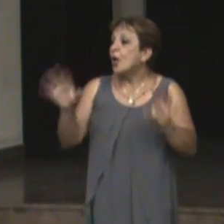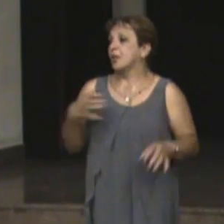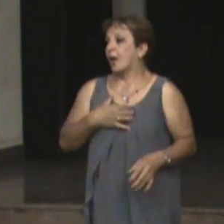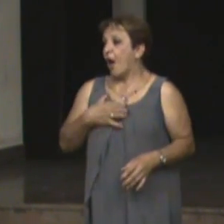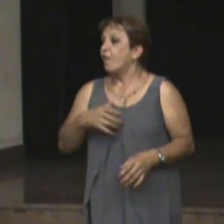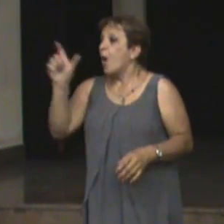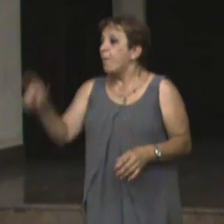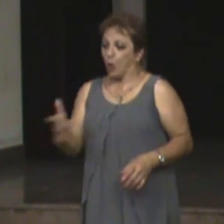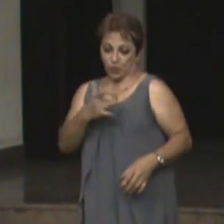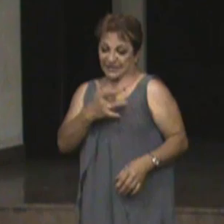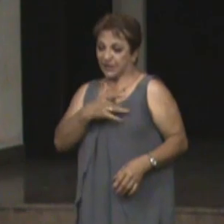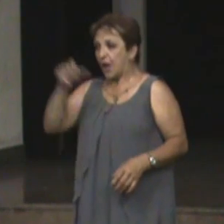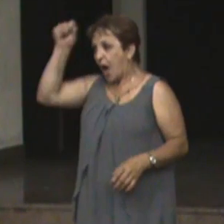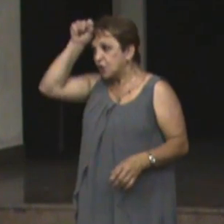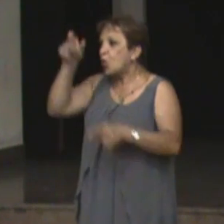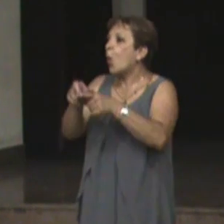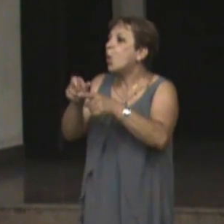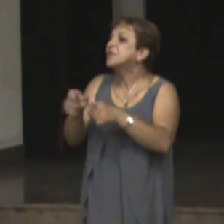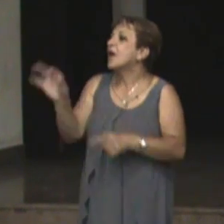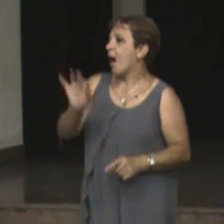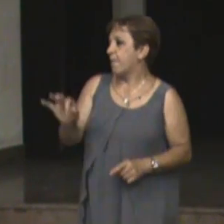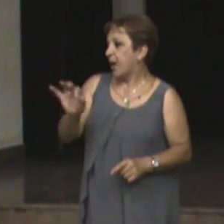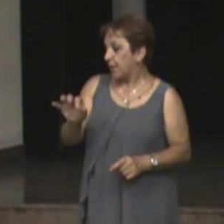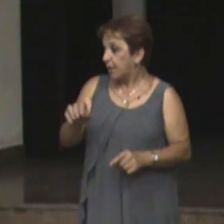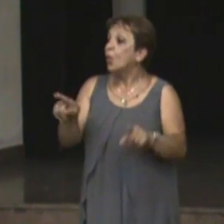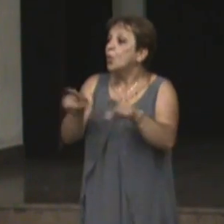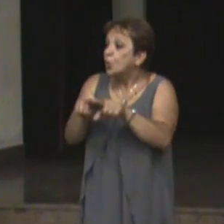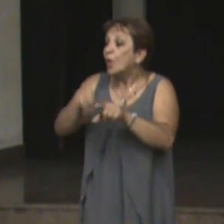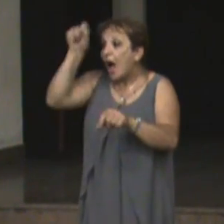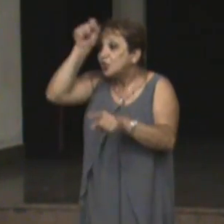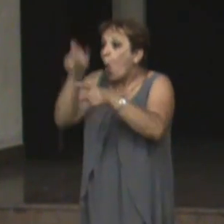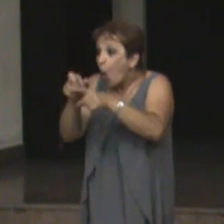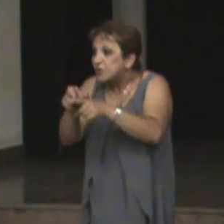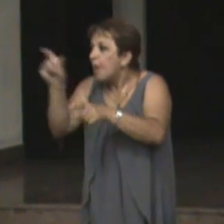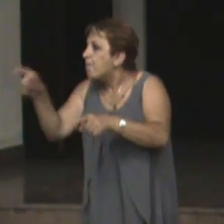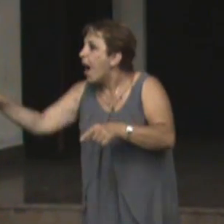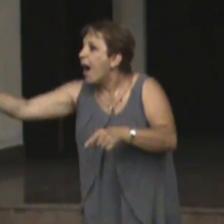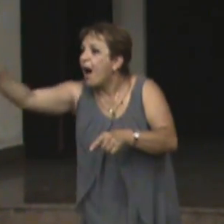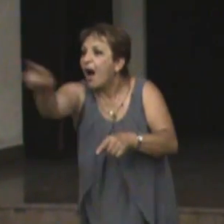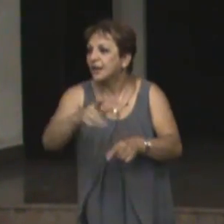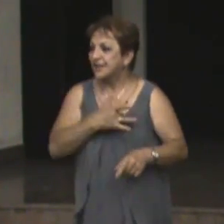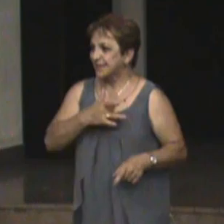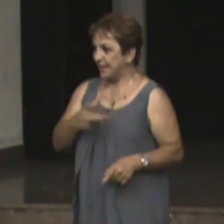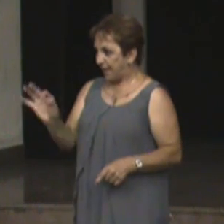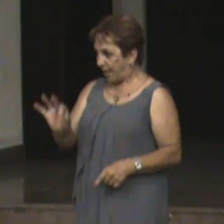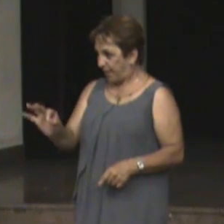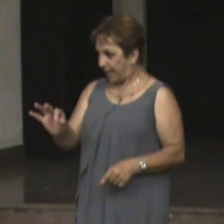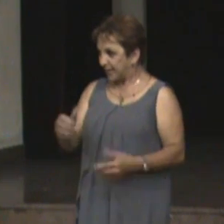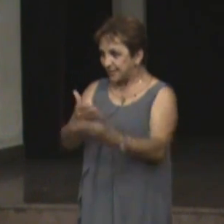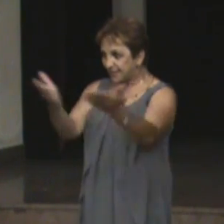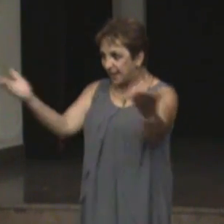է մարդու սիրտը Աստծո խոսքի համար և Աստծո խոսքը մարդու սրտի համար,